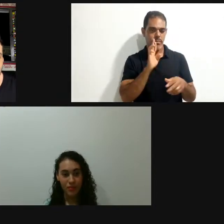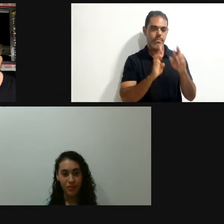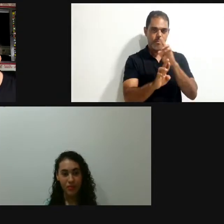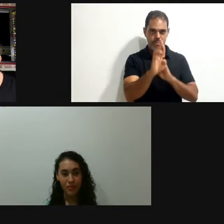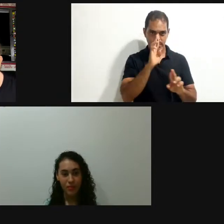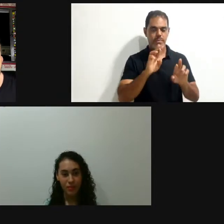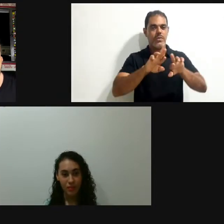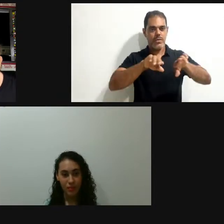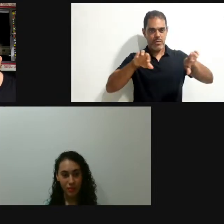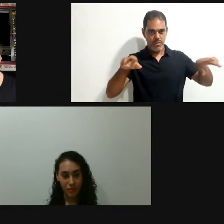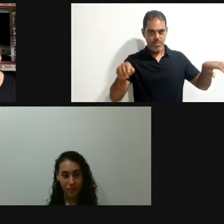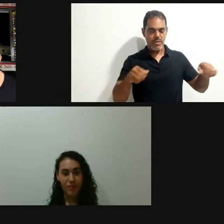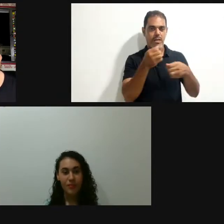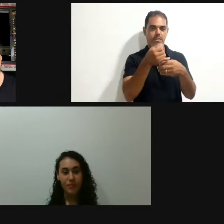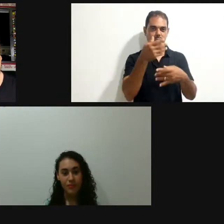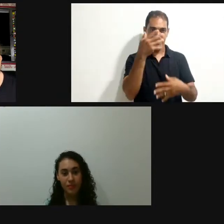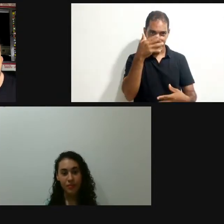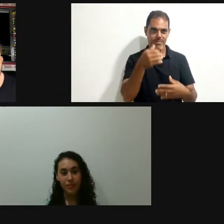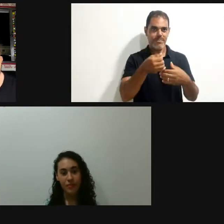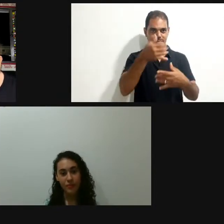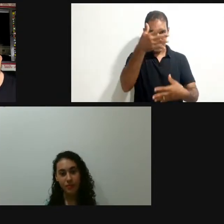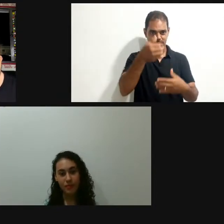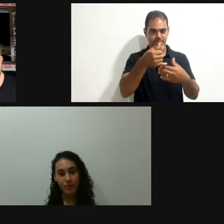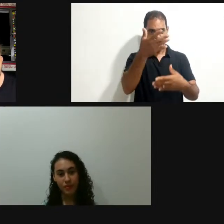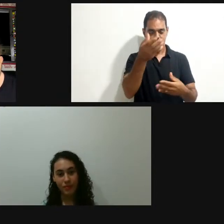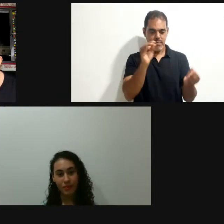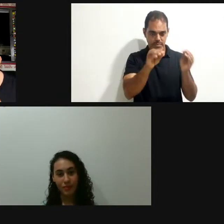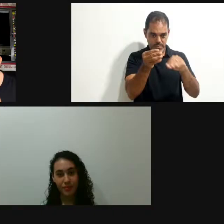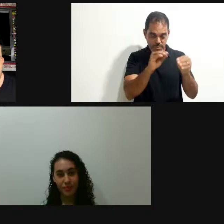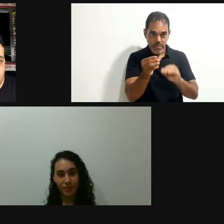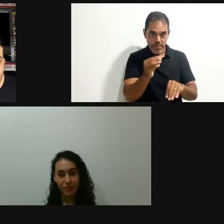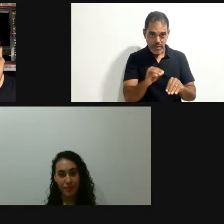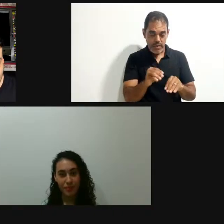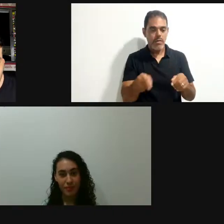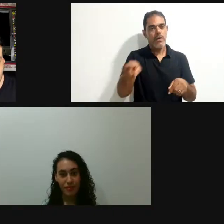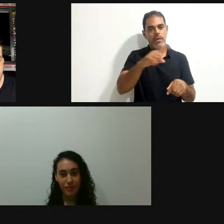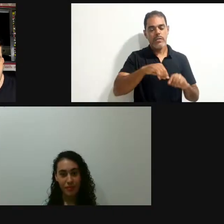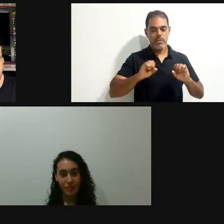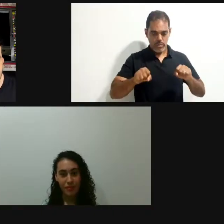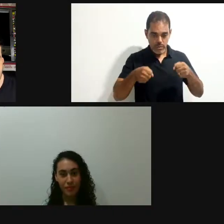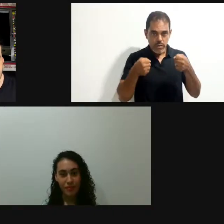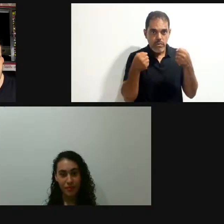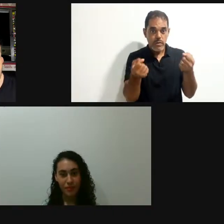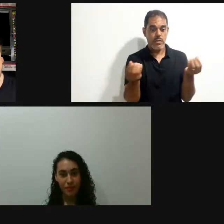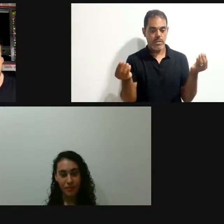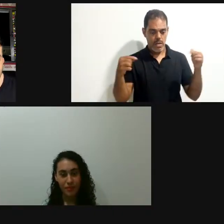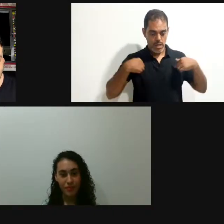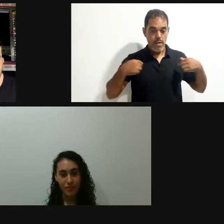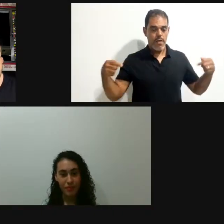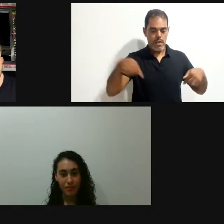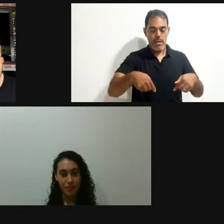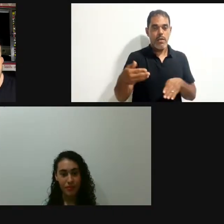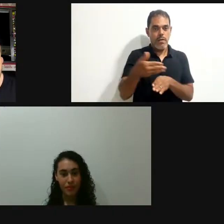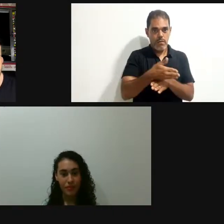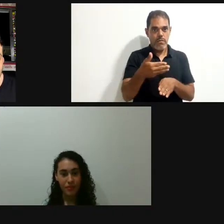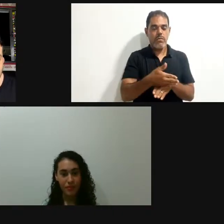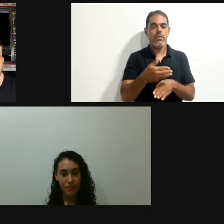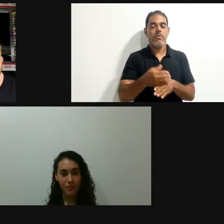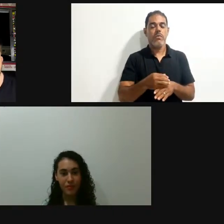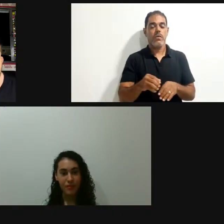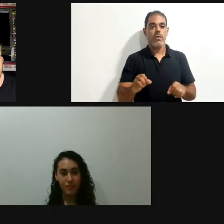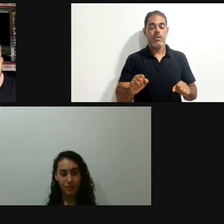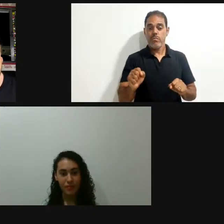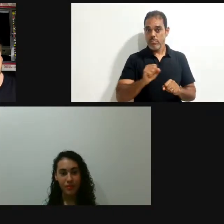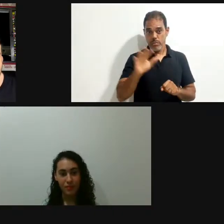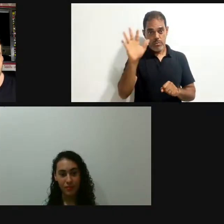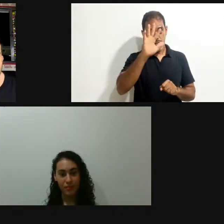pessoal dedicou o tempo e energia deles para estar fazendo essa super live com a gente, super interessante, que é um